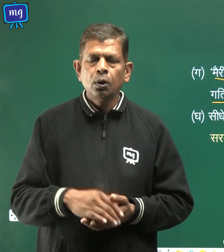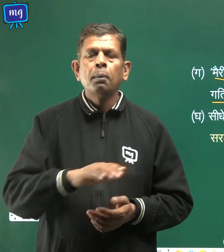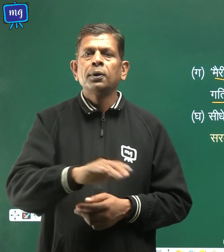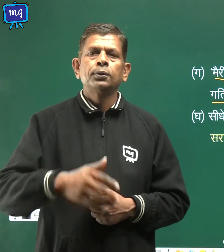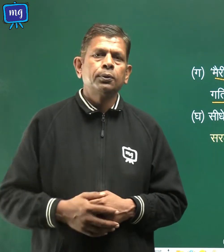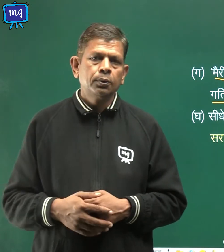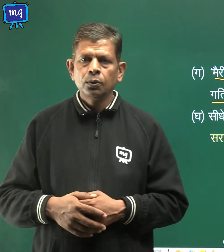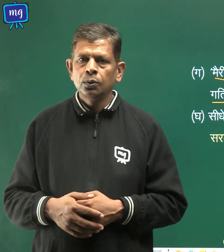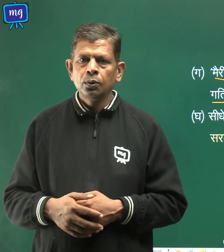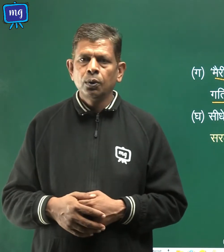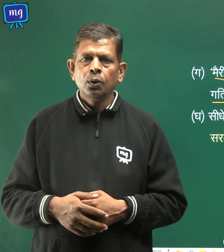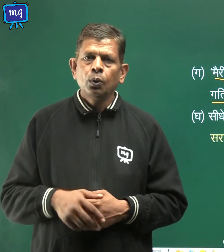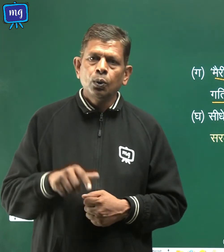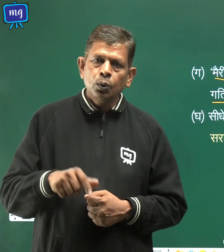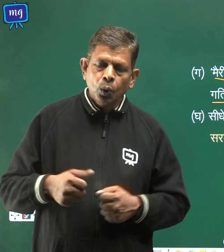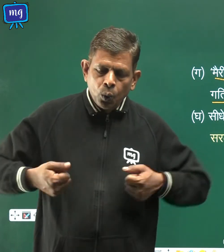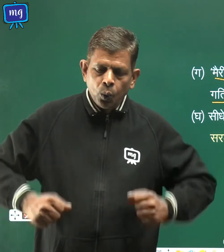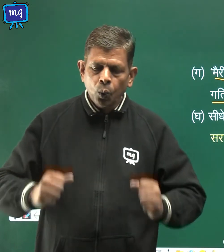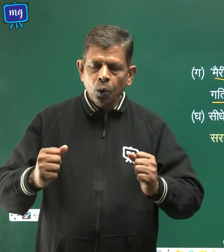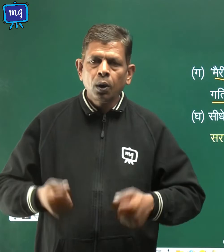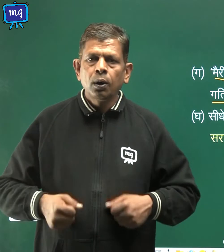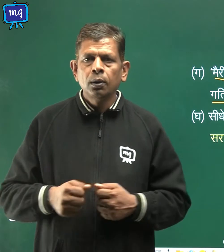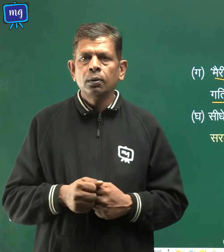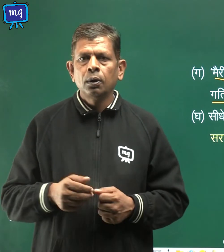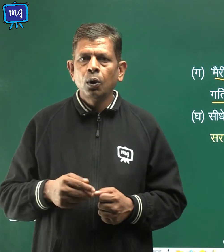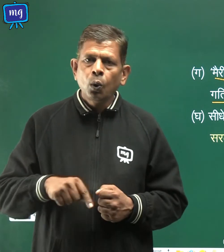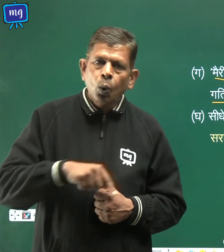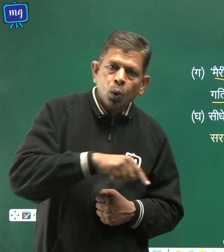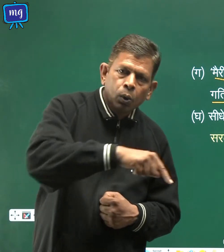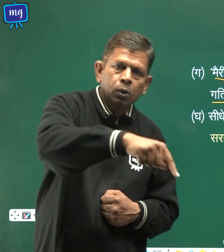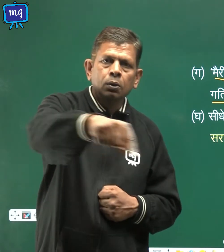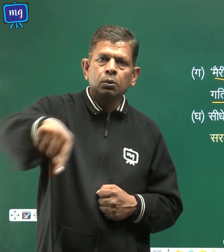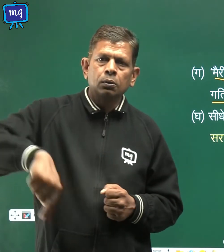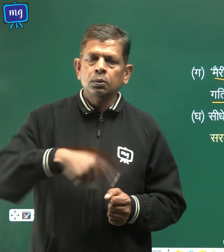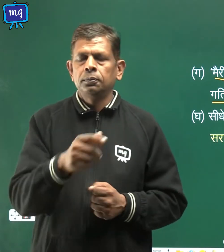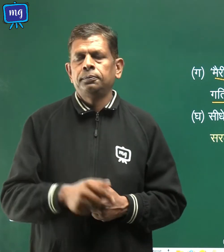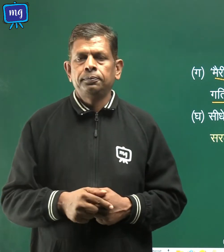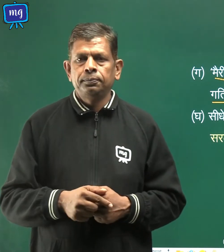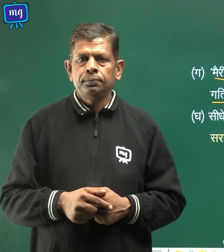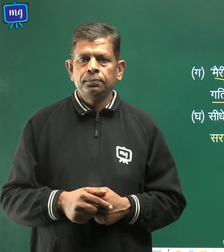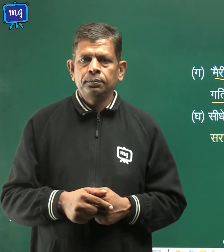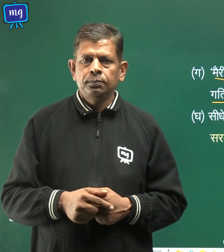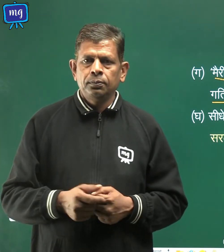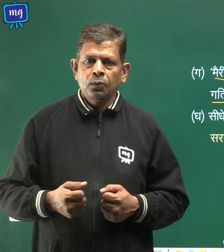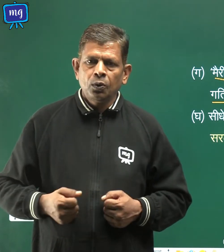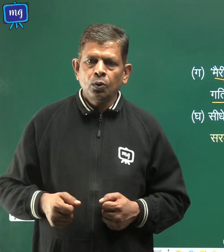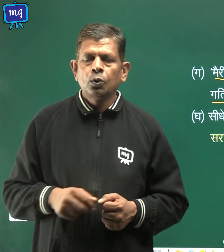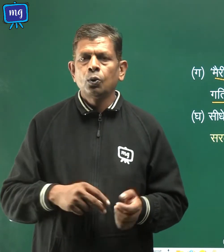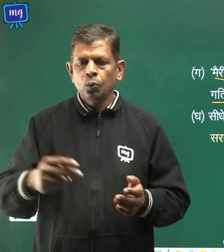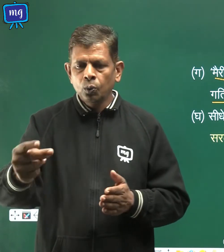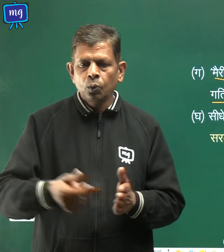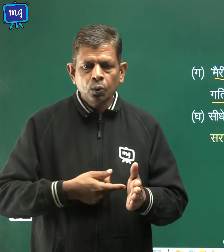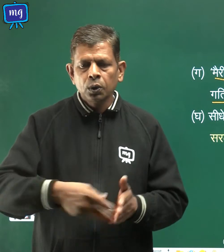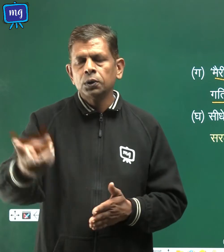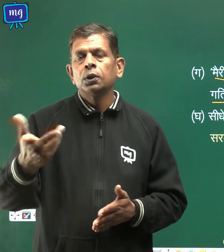बच्चों मैरी गो राउंड झूले में झूला गोल घूमता है, तो गति कैसी